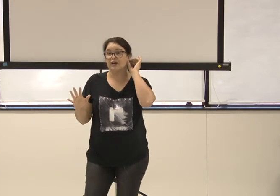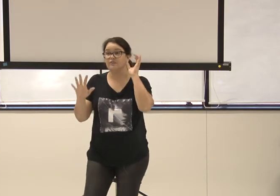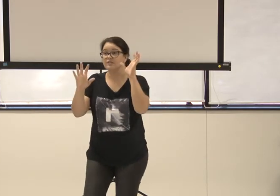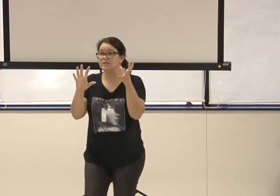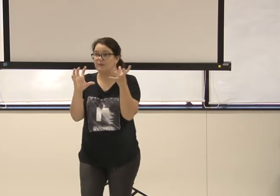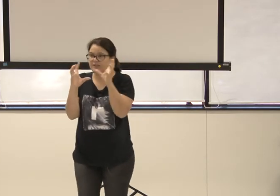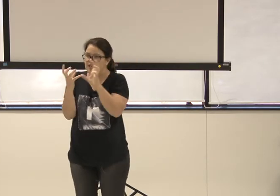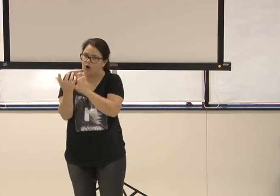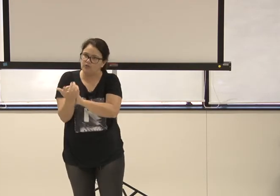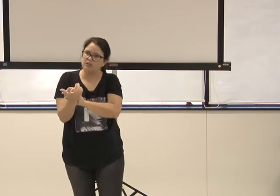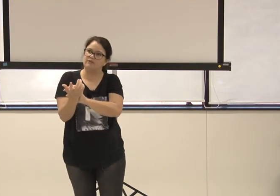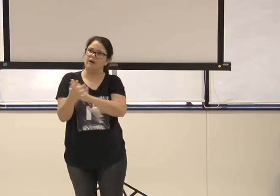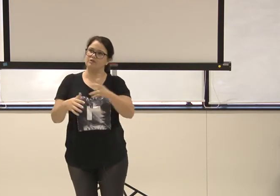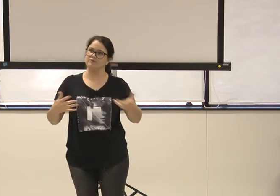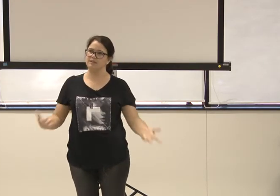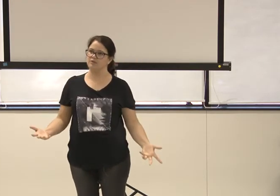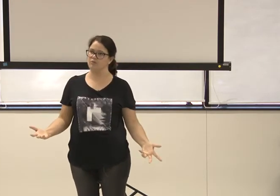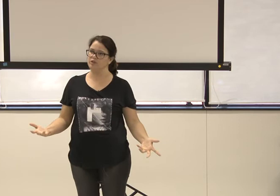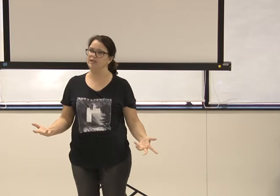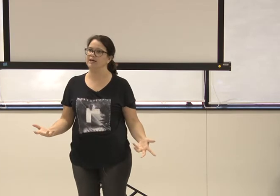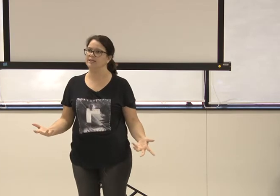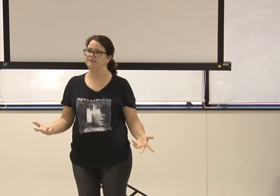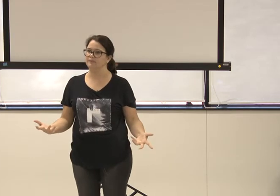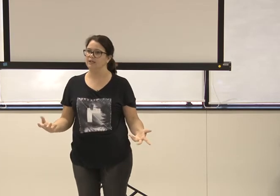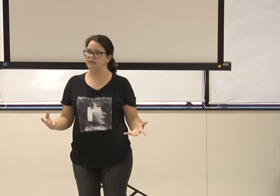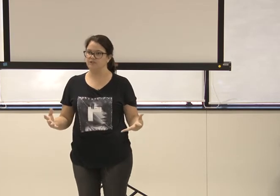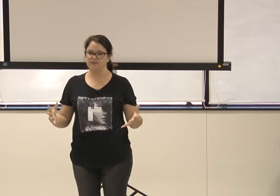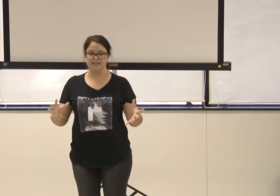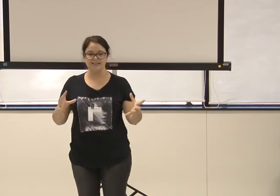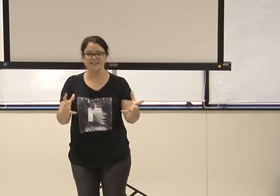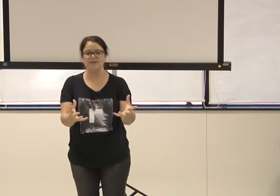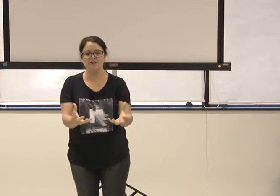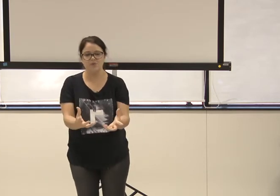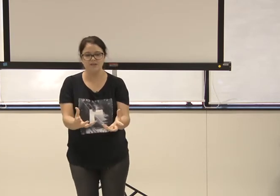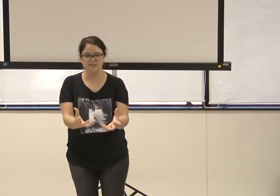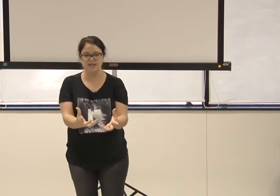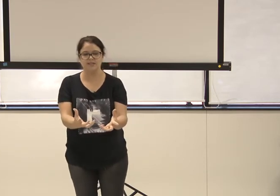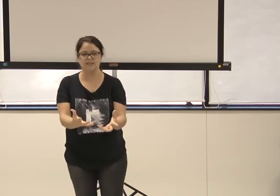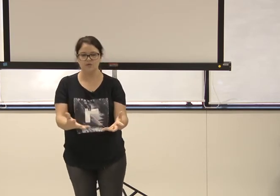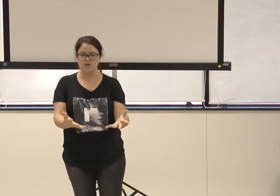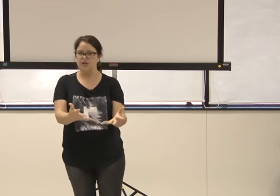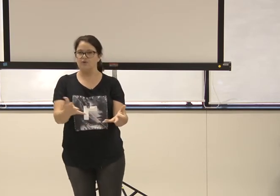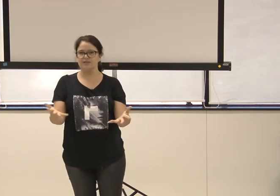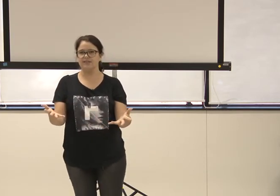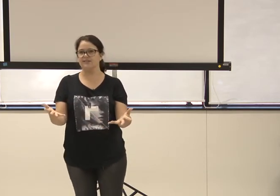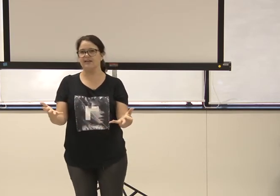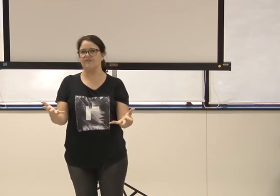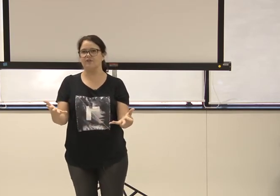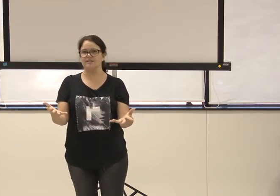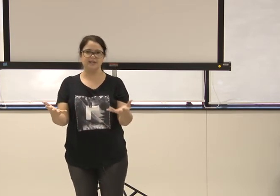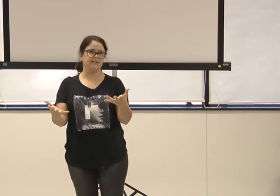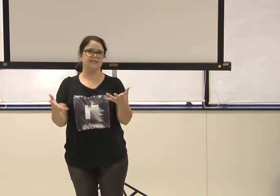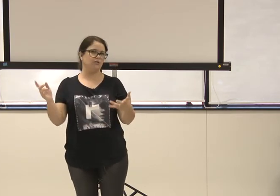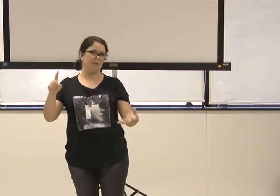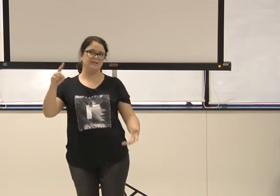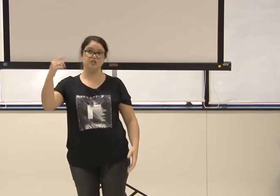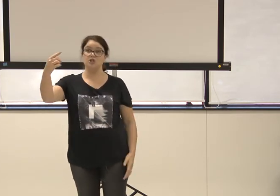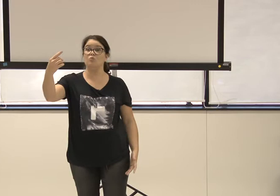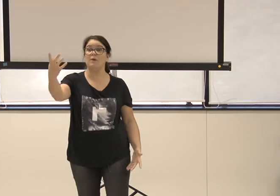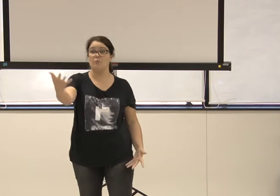vocês pensem em outras formas de você se comunicar, de você descrever uma cena. Então, quando você descreve uma cena, você não pensa em uma